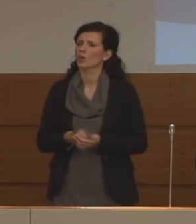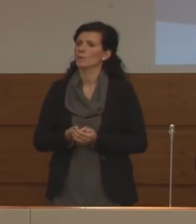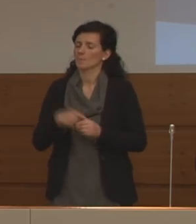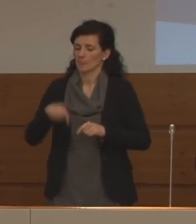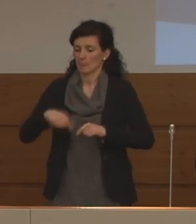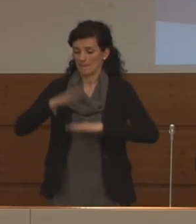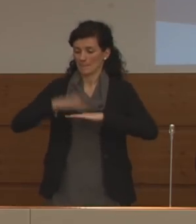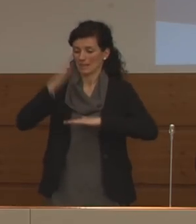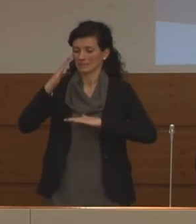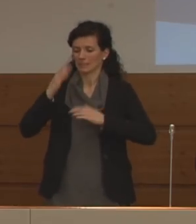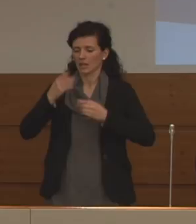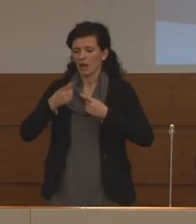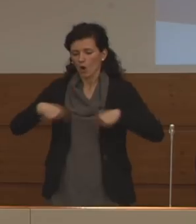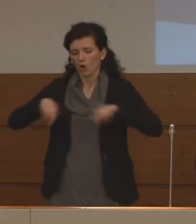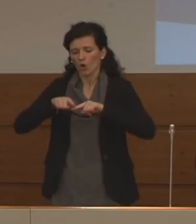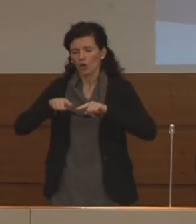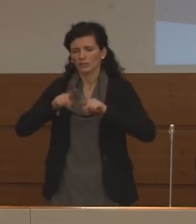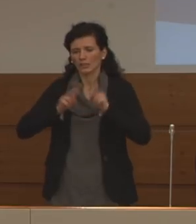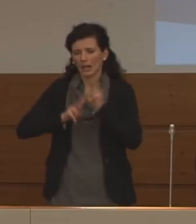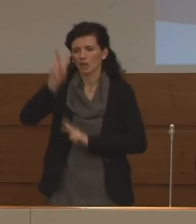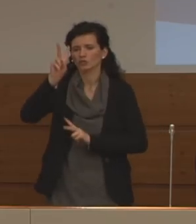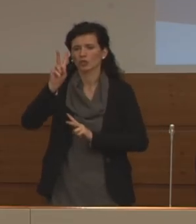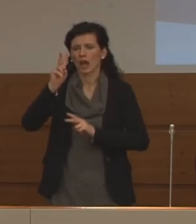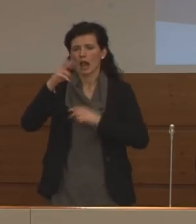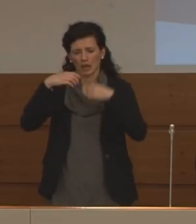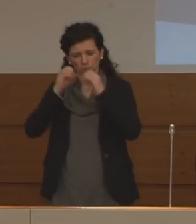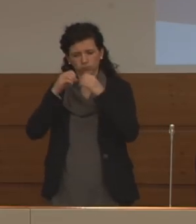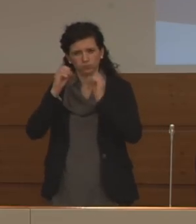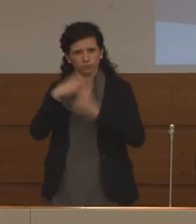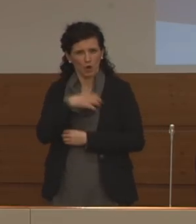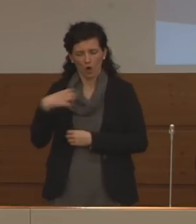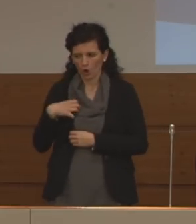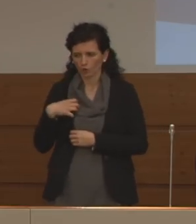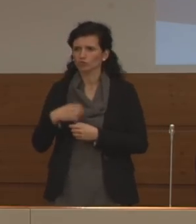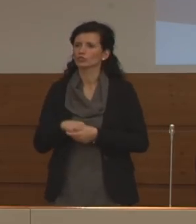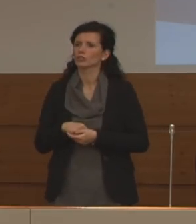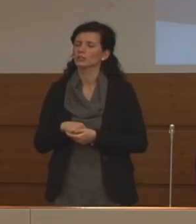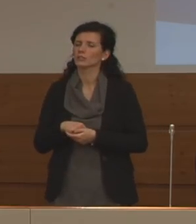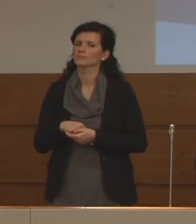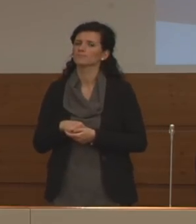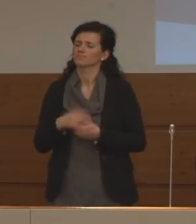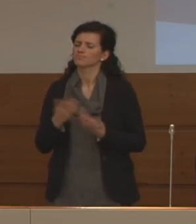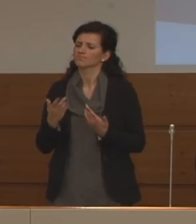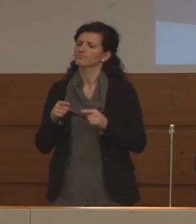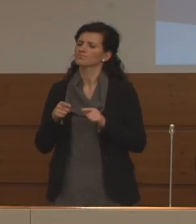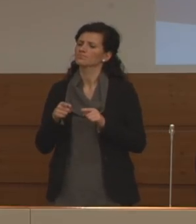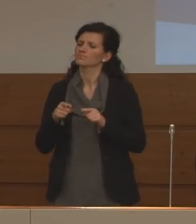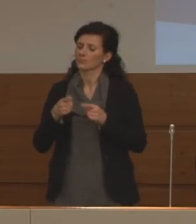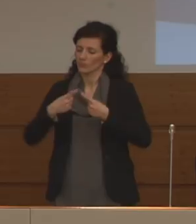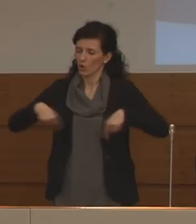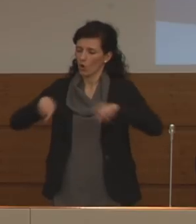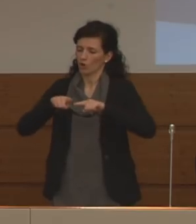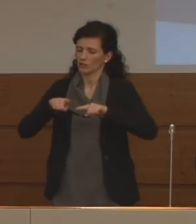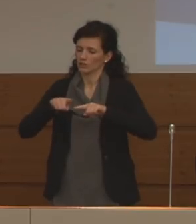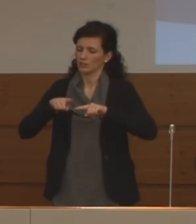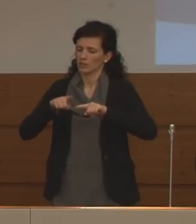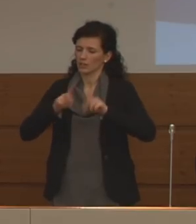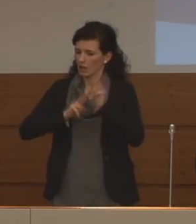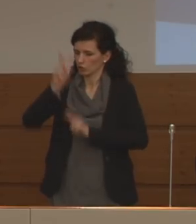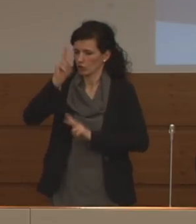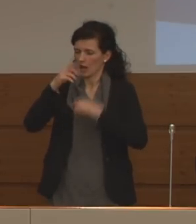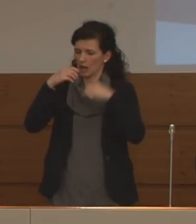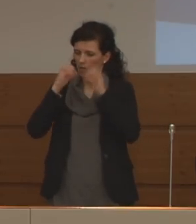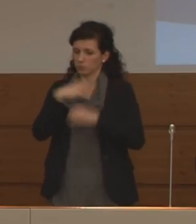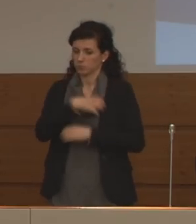dei biologi vi faccio un esempio concreto di quella confusione che ancora alimenta il sistema tutto il sistema l'ordine nazionale dei biologi ha